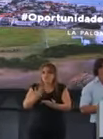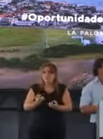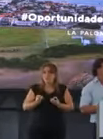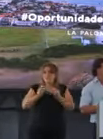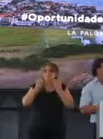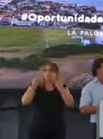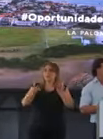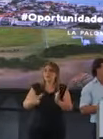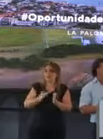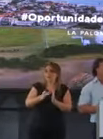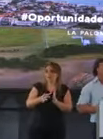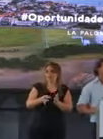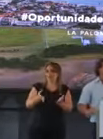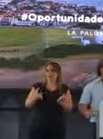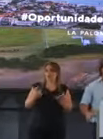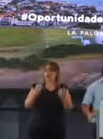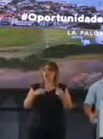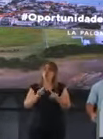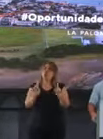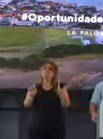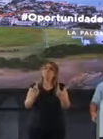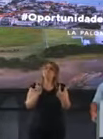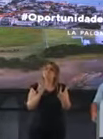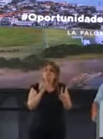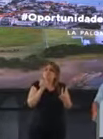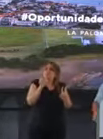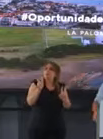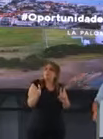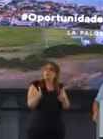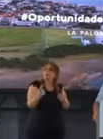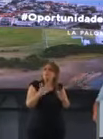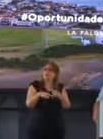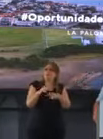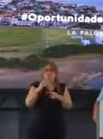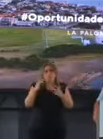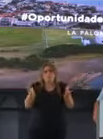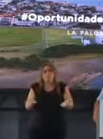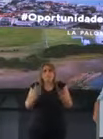prosperidad. Que no es solo un término económico que lo contiene,